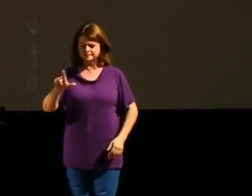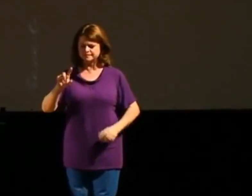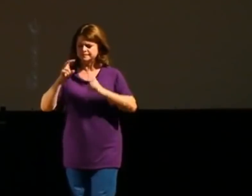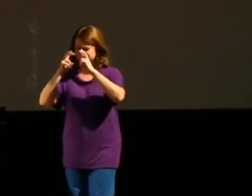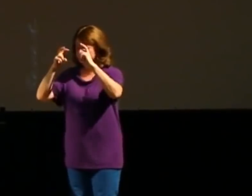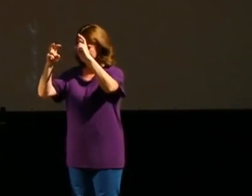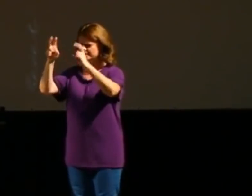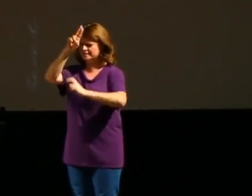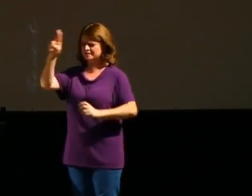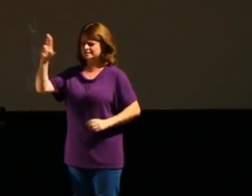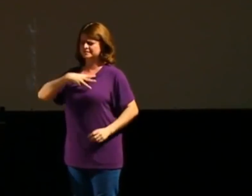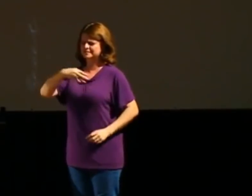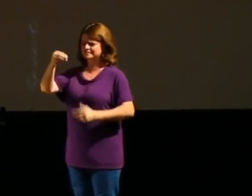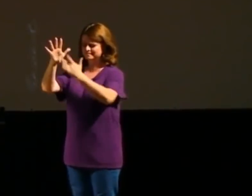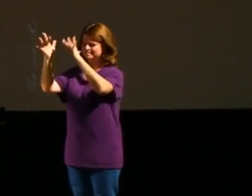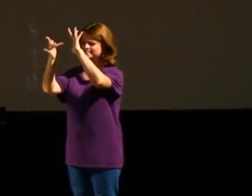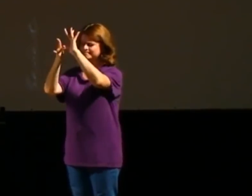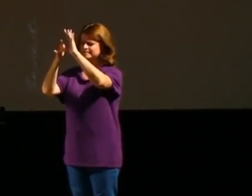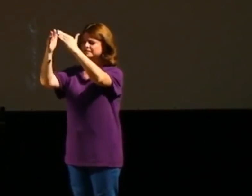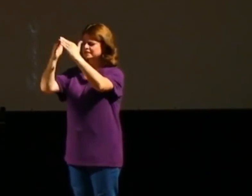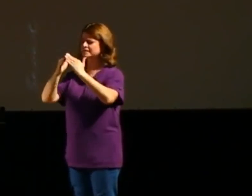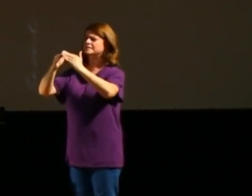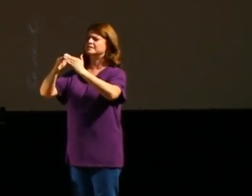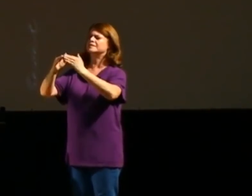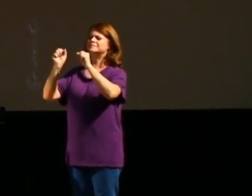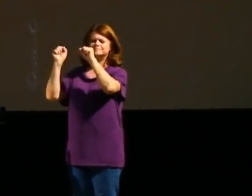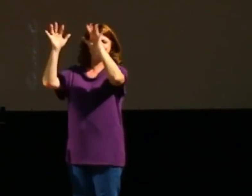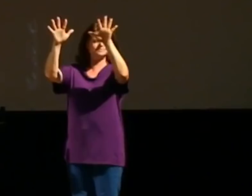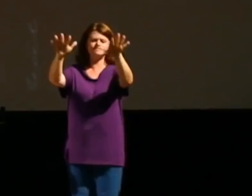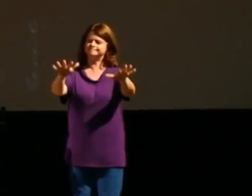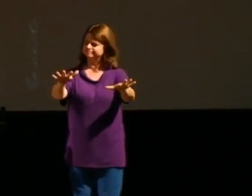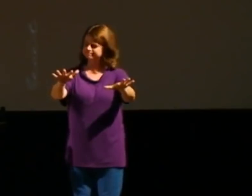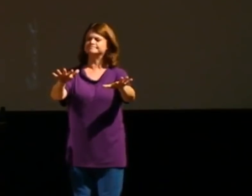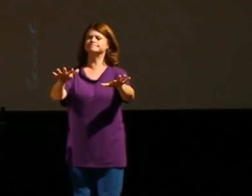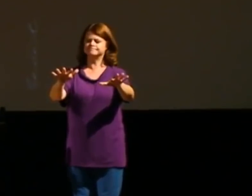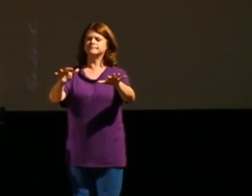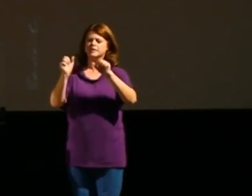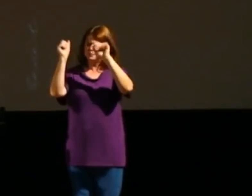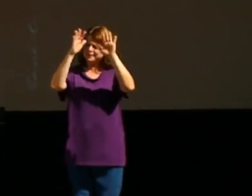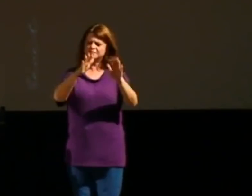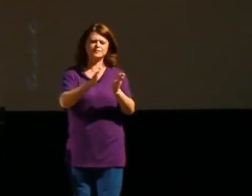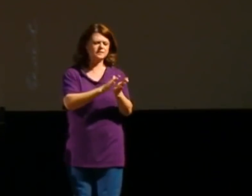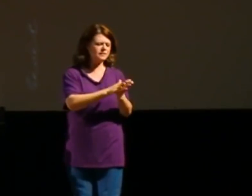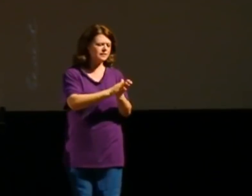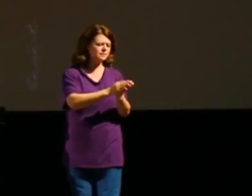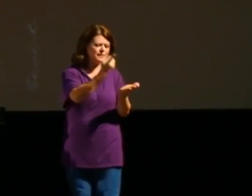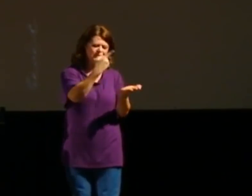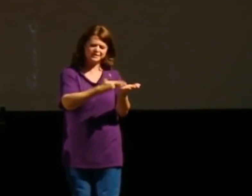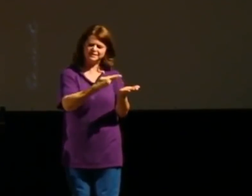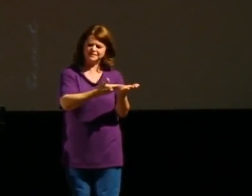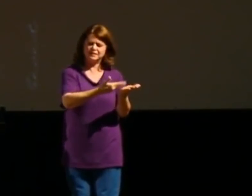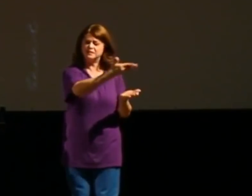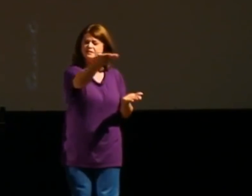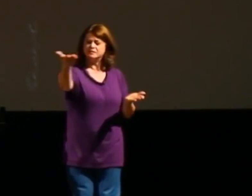nome do teu filho Jesus e pedimos a tua bênção sobre a tua própria palavra. Esse é o teu rebanho, esse é o teu